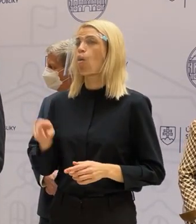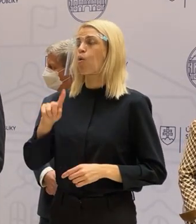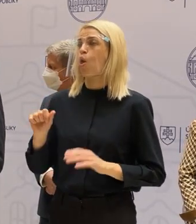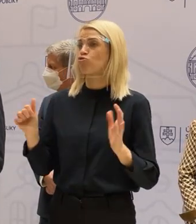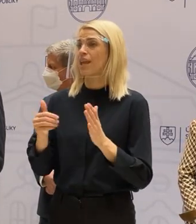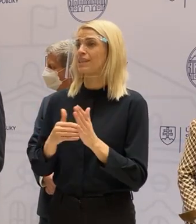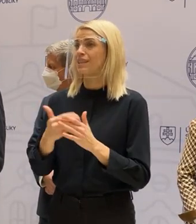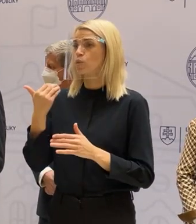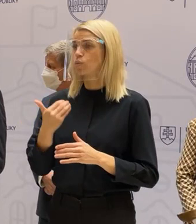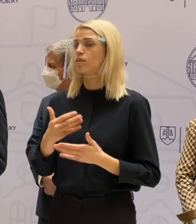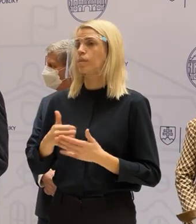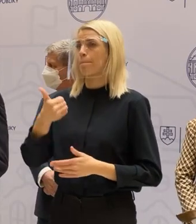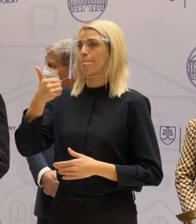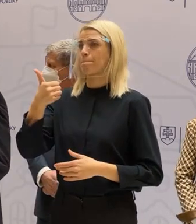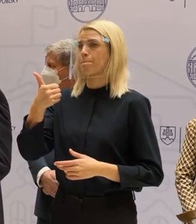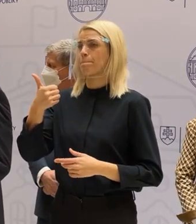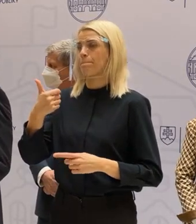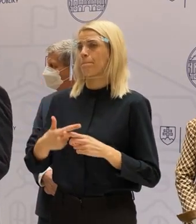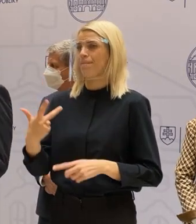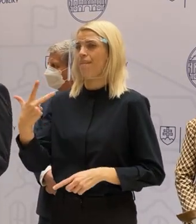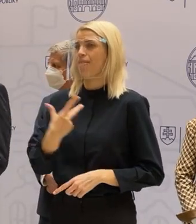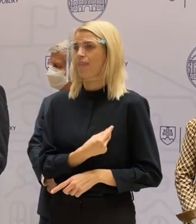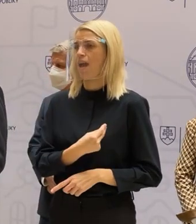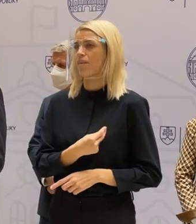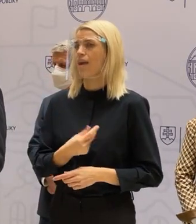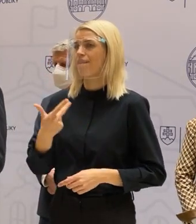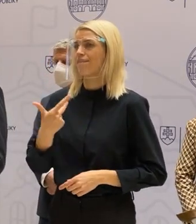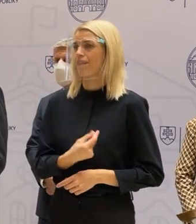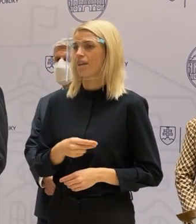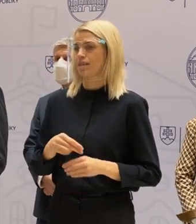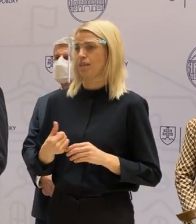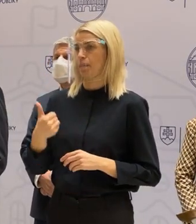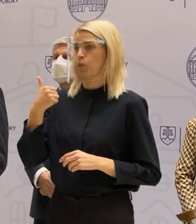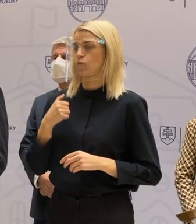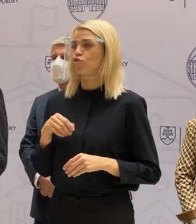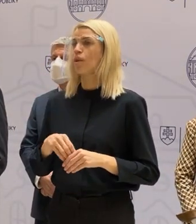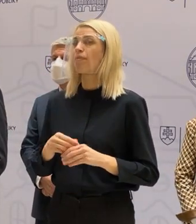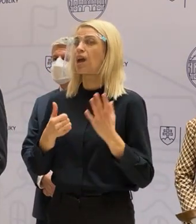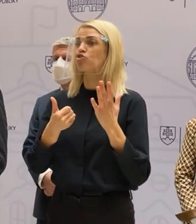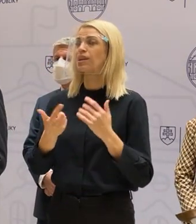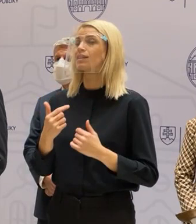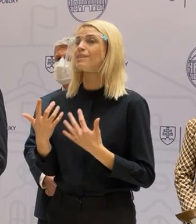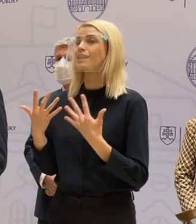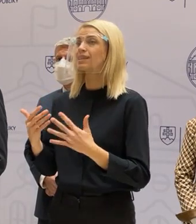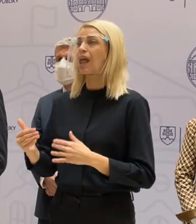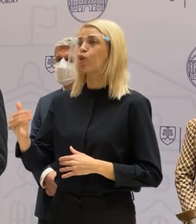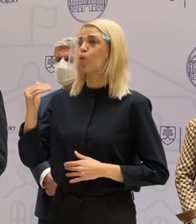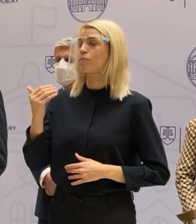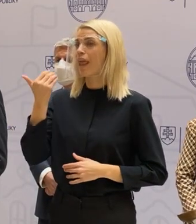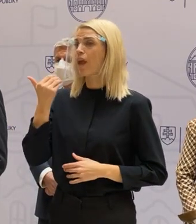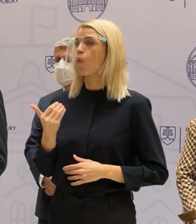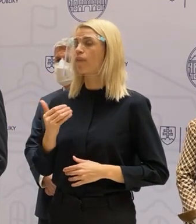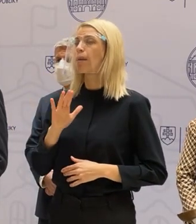prvú dávku vakcíny za uplynulý týždeň. Čo znamená, že 6 z 10 dospelých ľudí na Slovensku